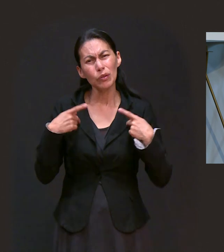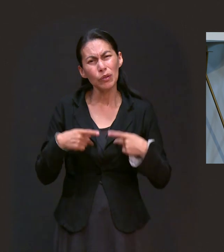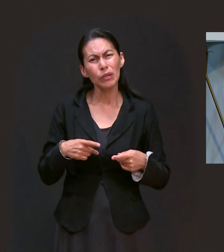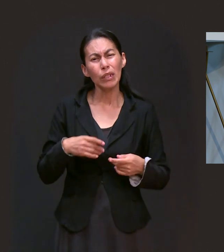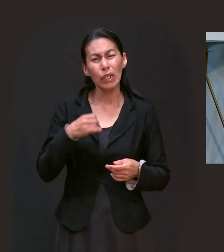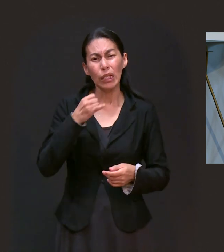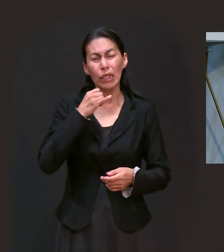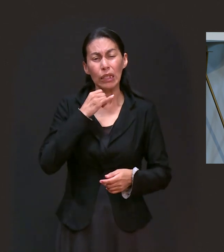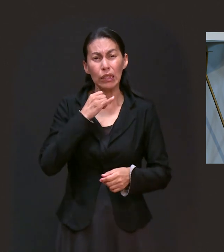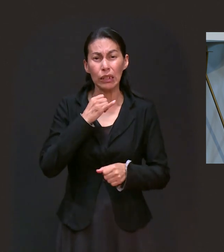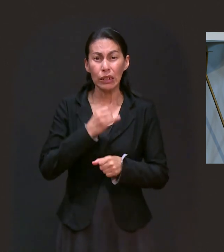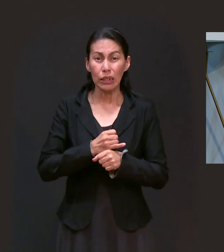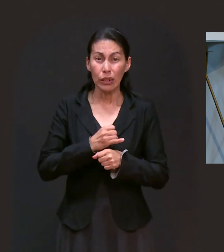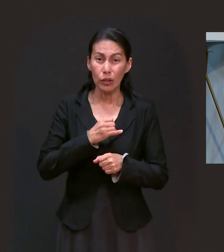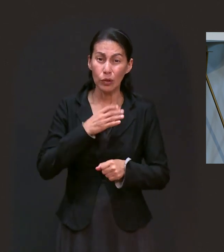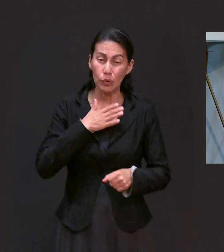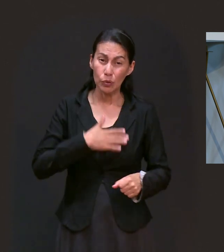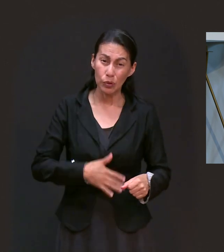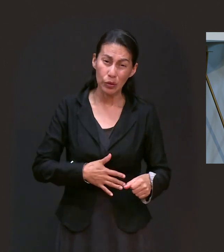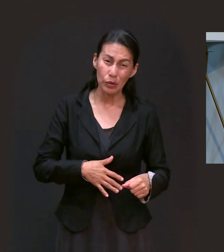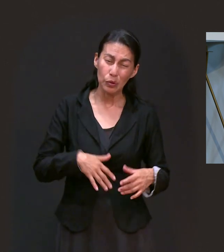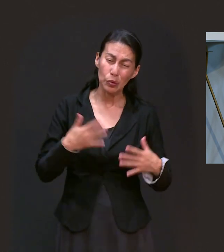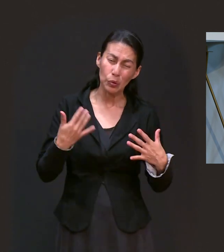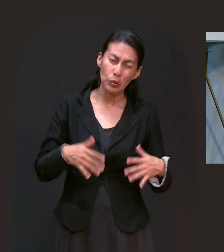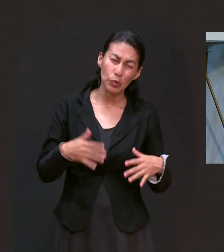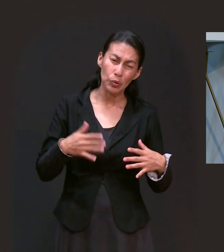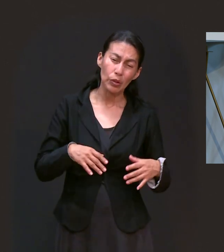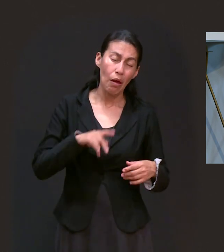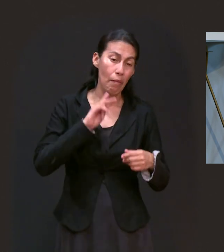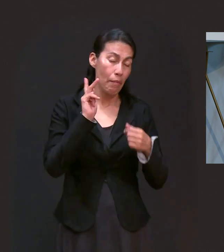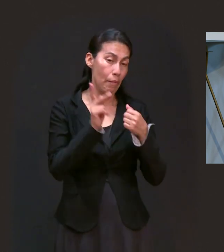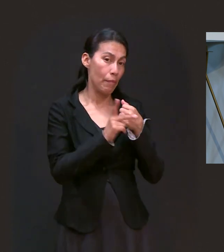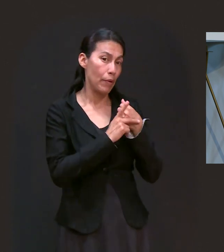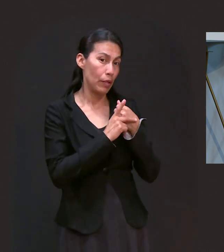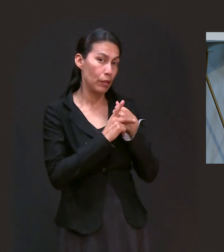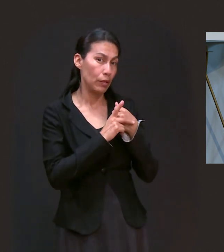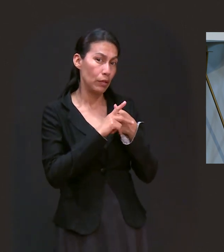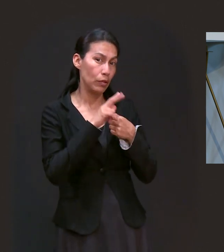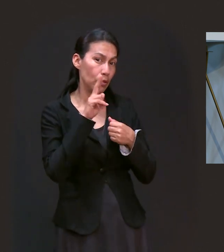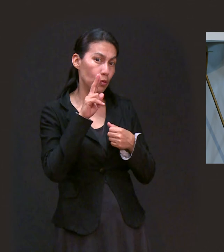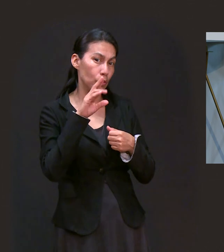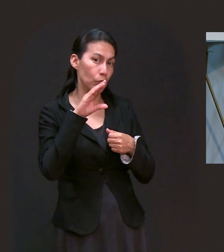tanta gente que padece injustamente en cráneo